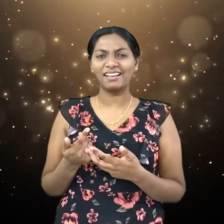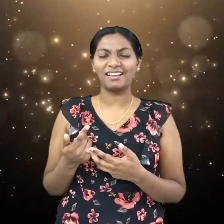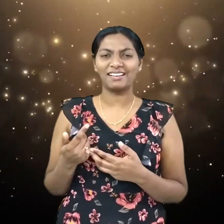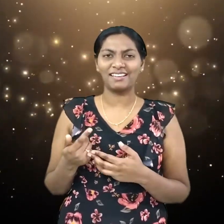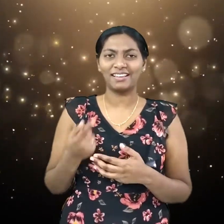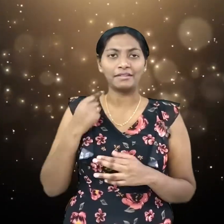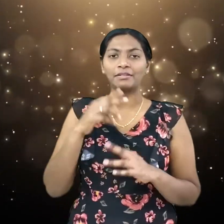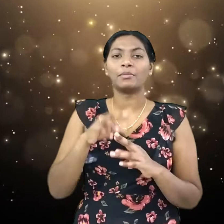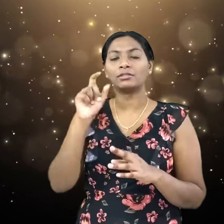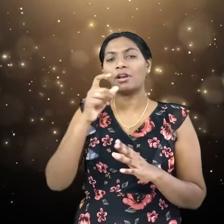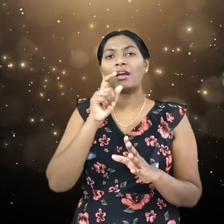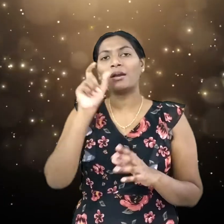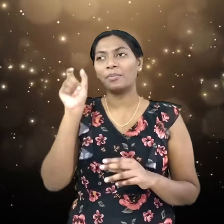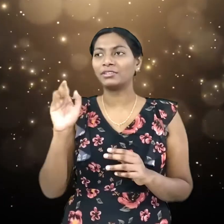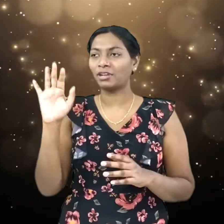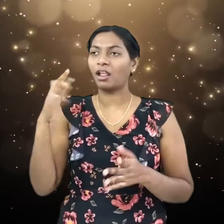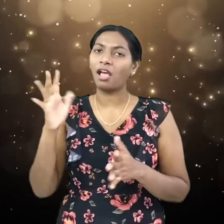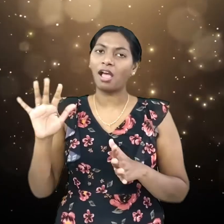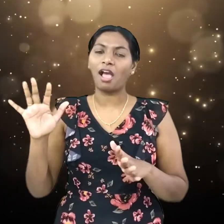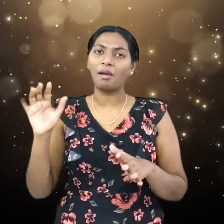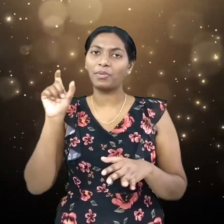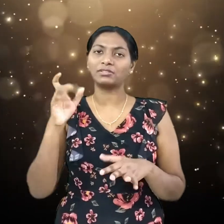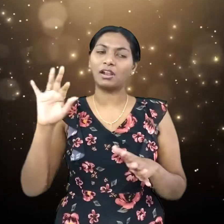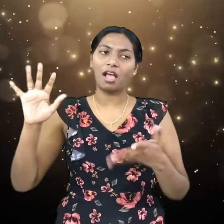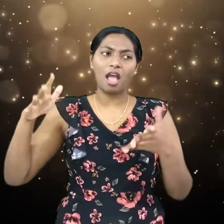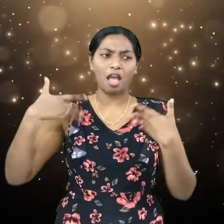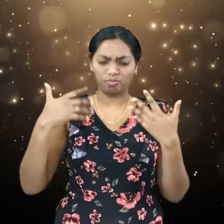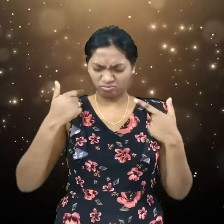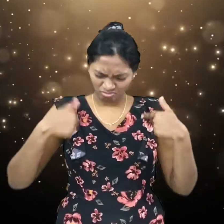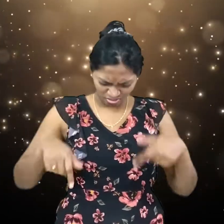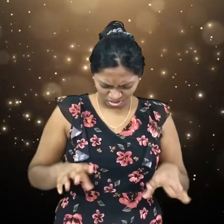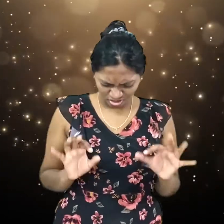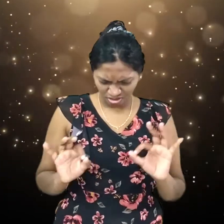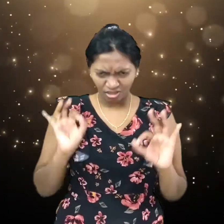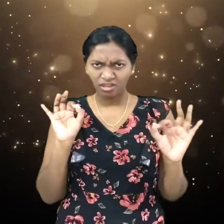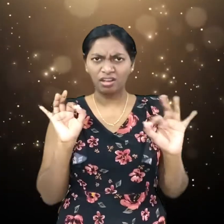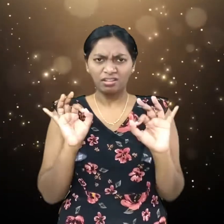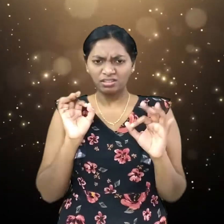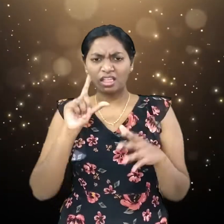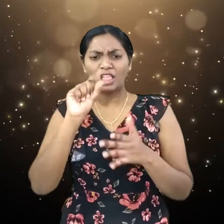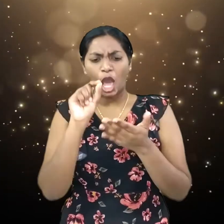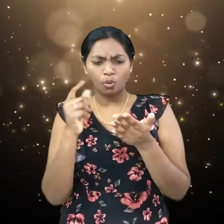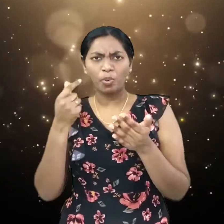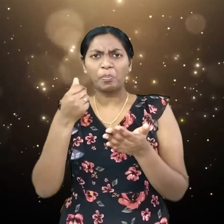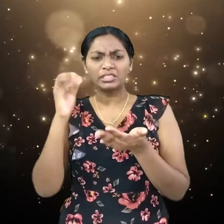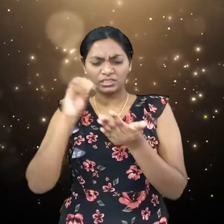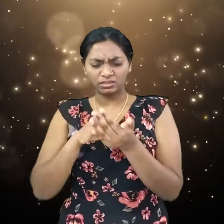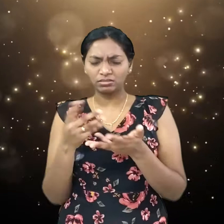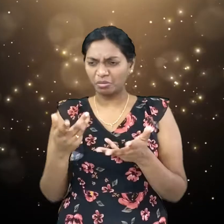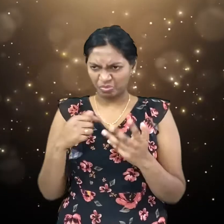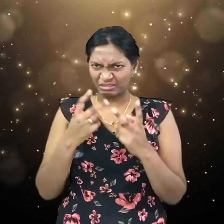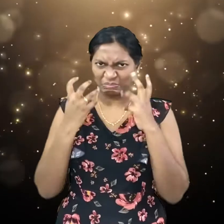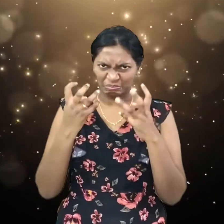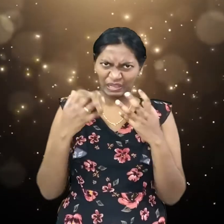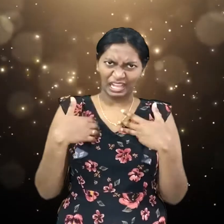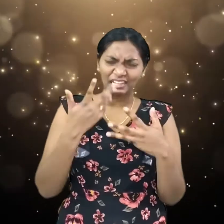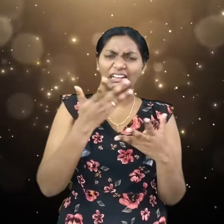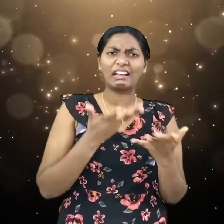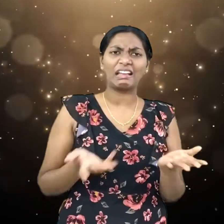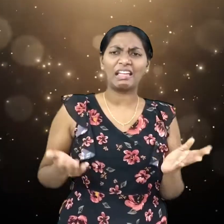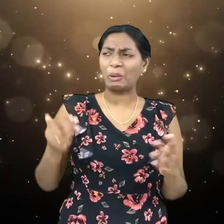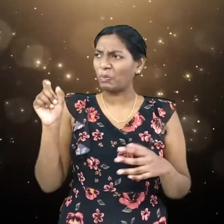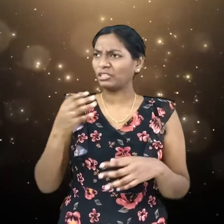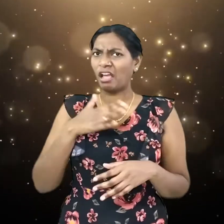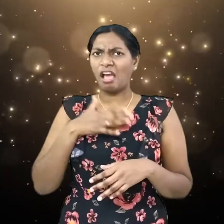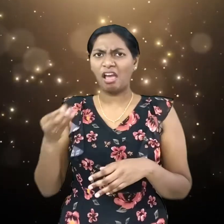सजा कि नहीं, कोई आए और आपको 10 रुपए देके चले आ गए, आप देख रहे हो कपड़े उपड़े क्या हुआ, कहीं गिर गया, कुछ मिट्टी विट्टी लग गई, कि भिखारी लग रहा हूं कि आदमी